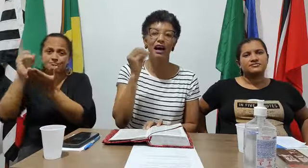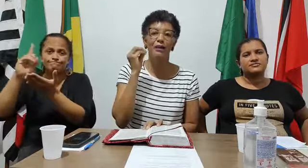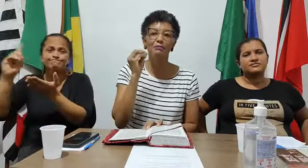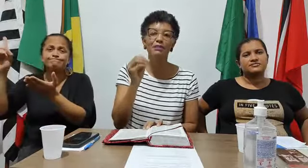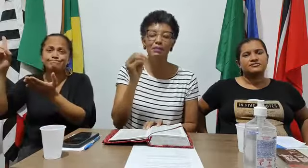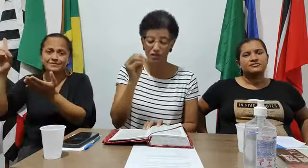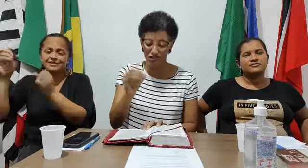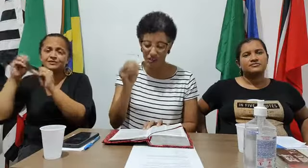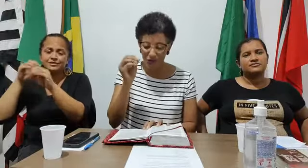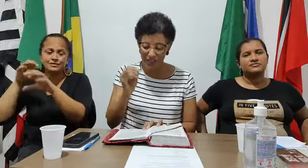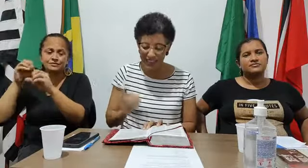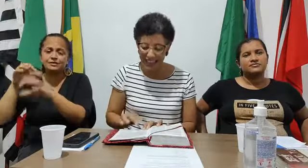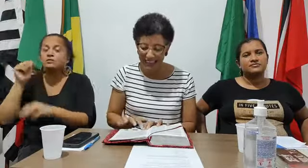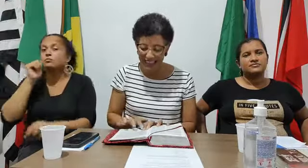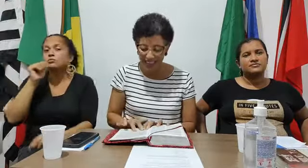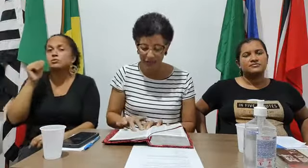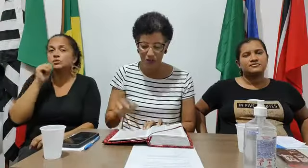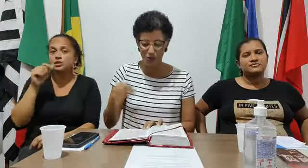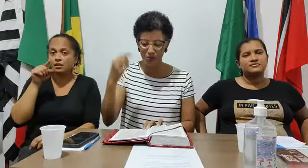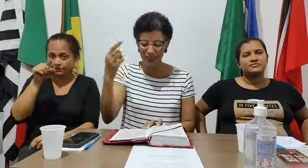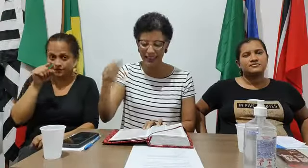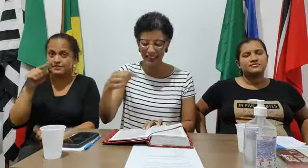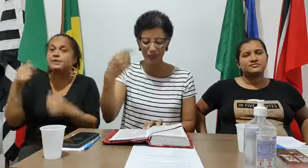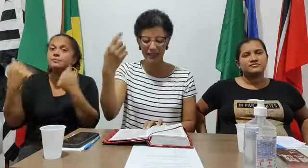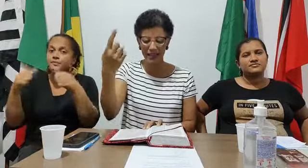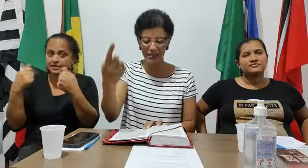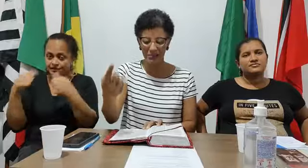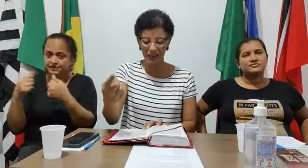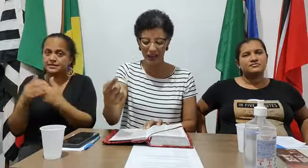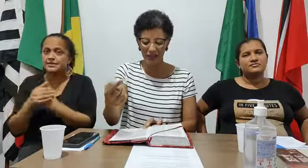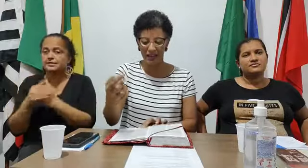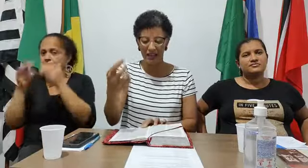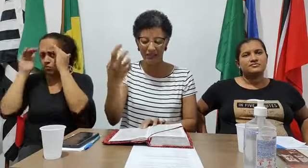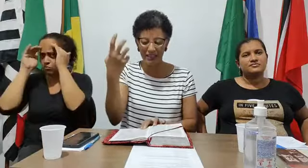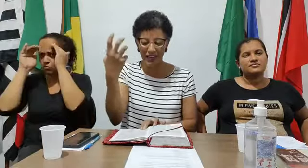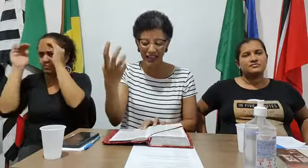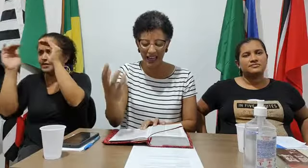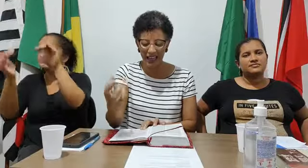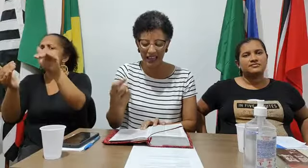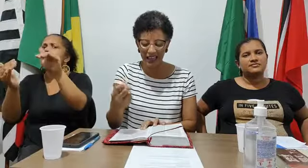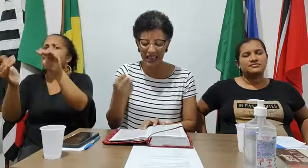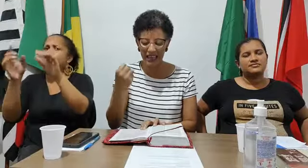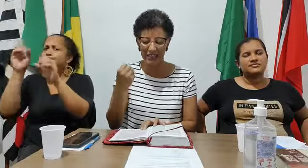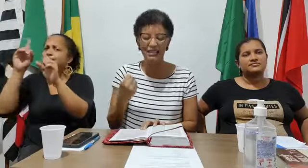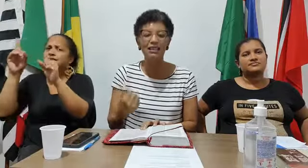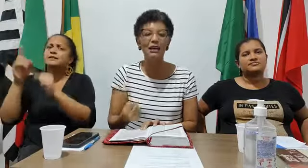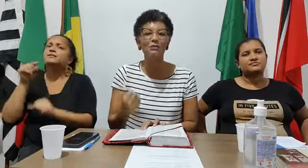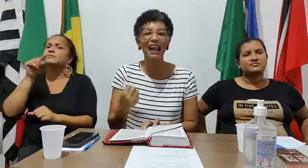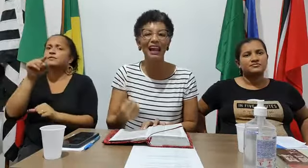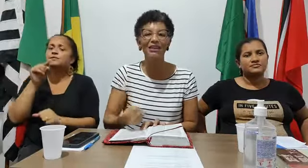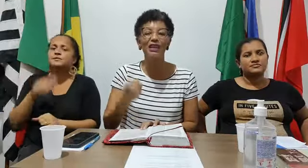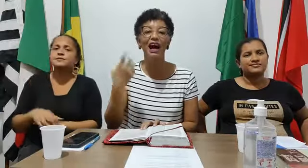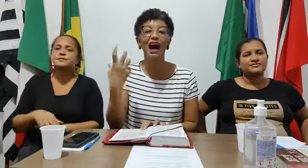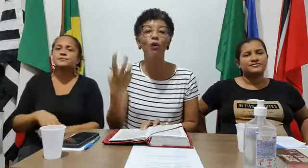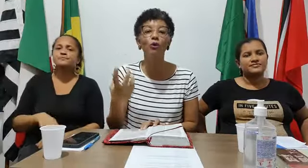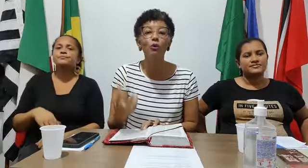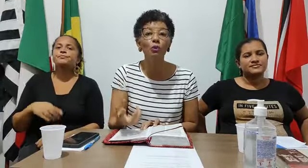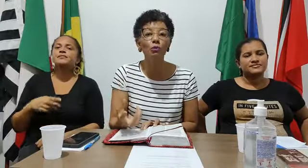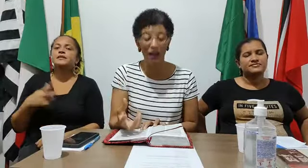mulher. A Bíblia diz que você deve, se o seu marido ainda não obedece à palavra, que você ganhe ele sem